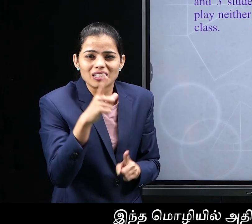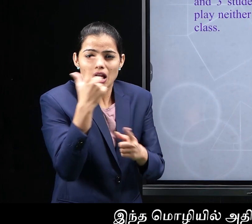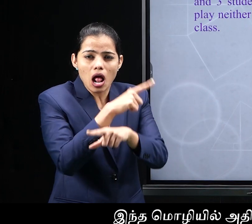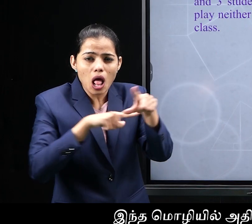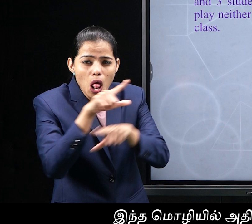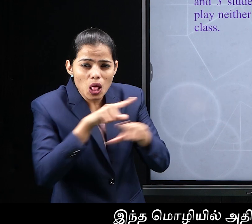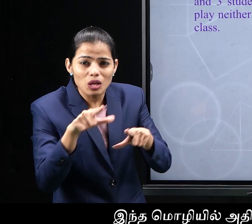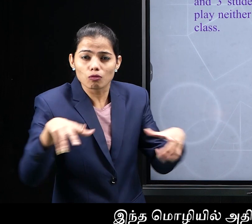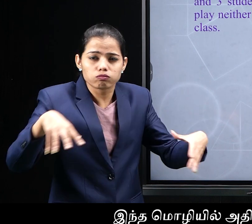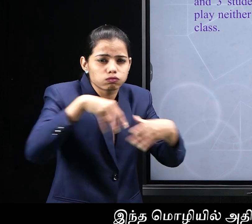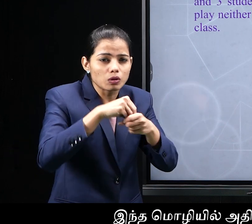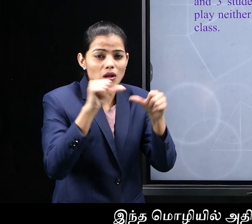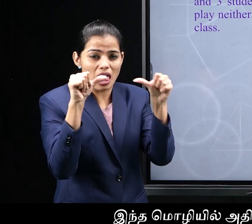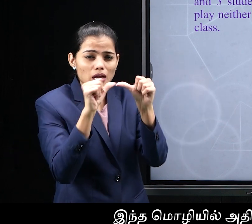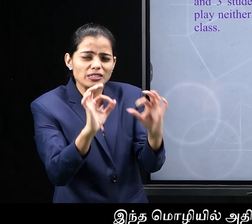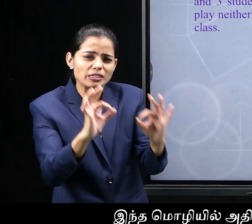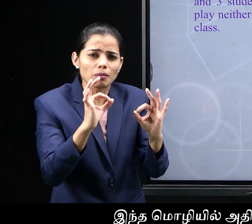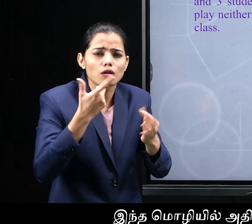இந்த மொழியில் அதிகமாக கணிதம் எழுதப்பட்டுள்ளது.